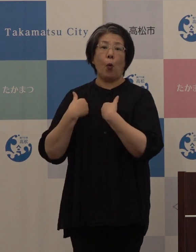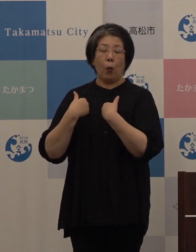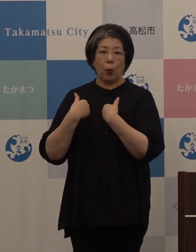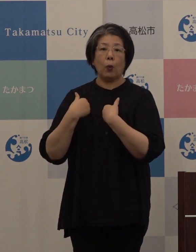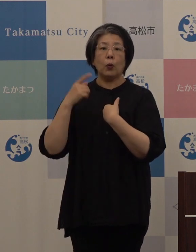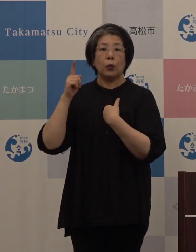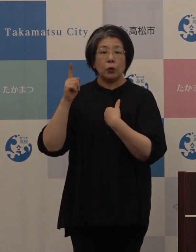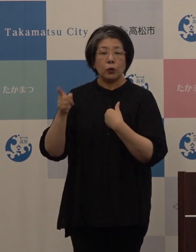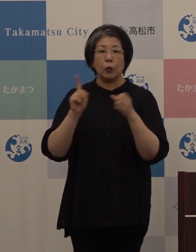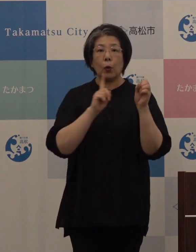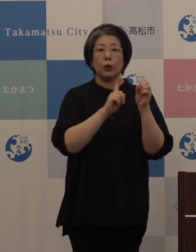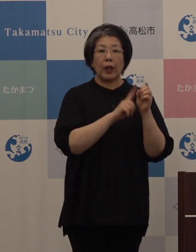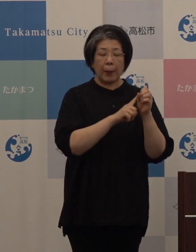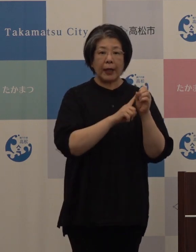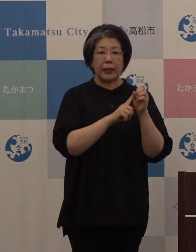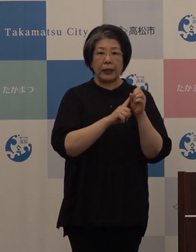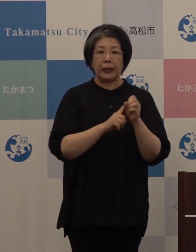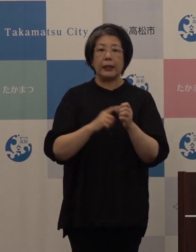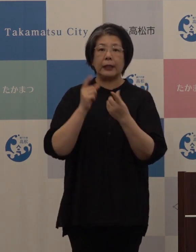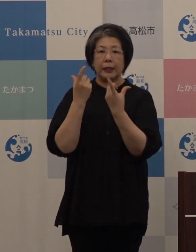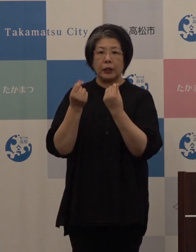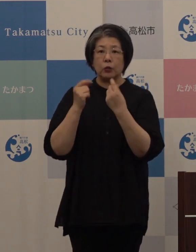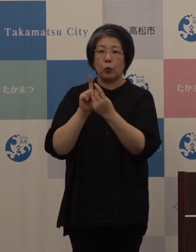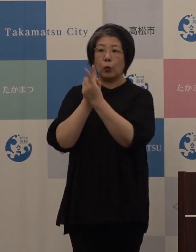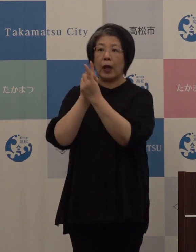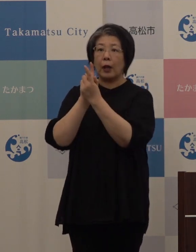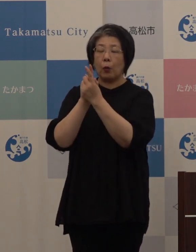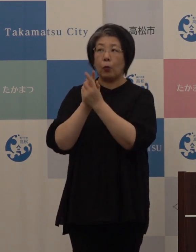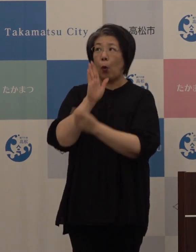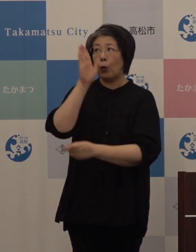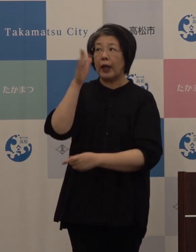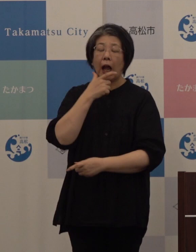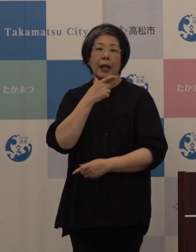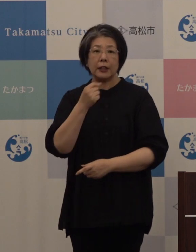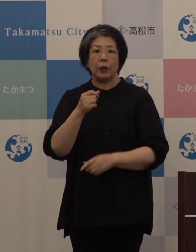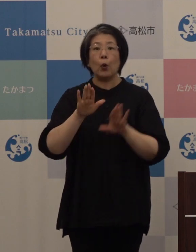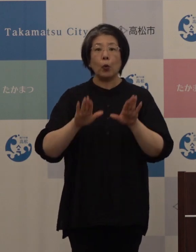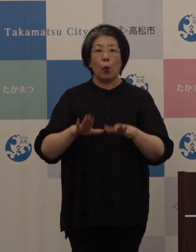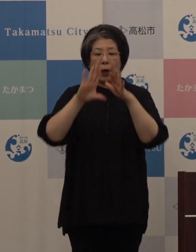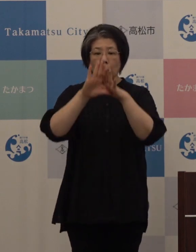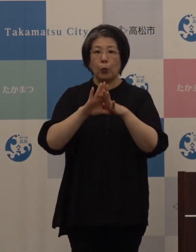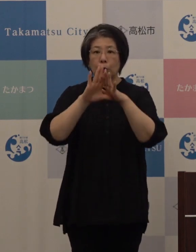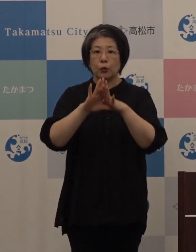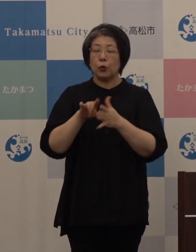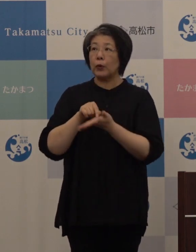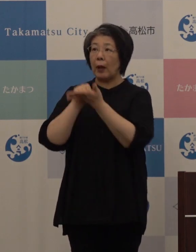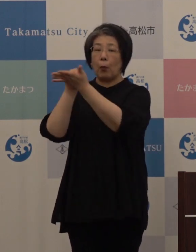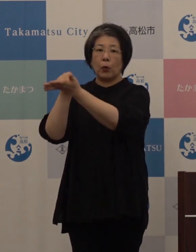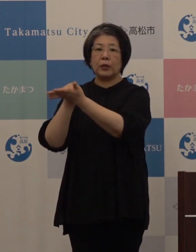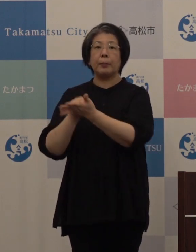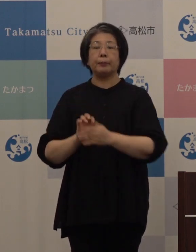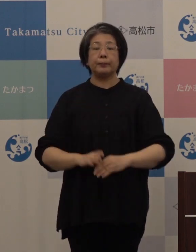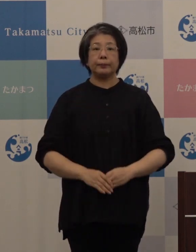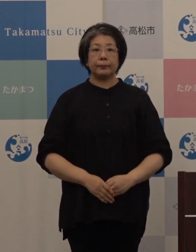ことで、適切な対応をよろしくお願いしたいということで今回申し入れを行ったということでございます